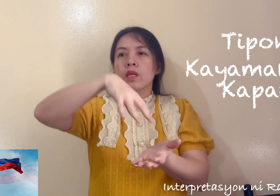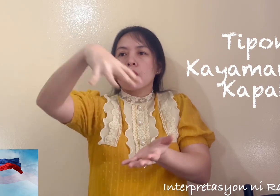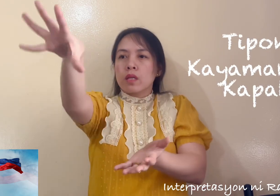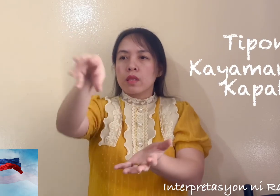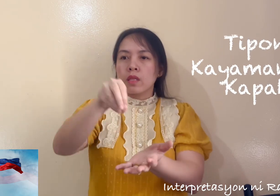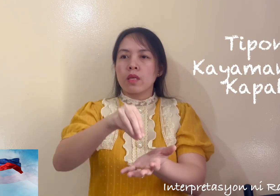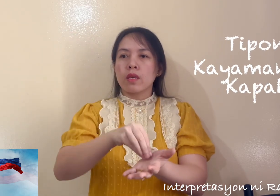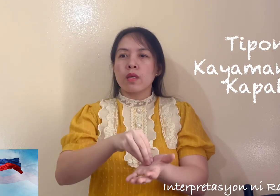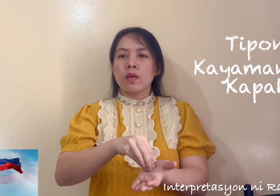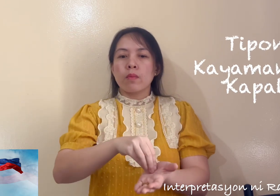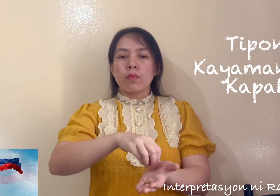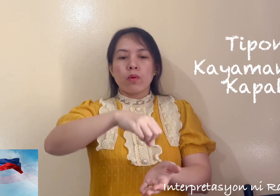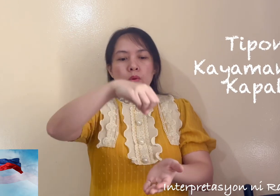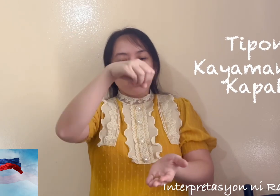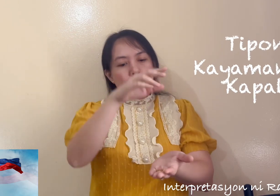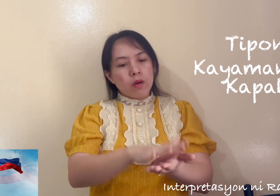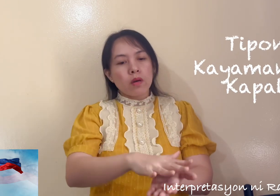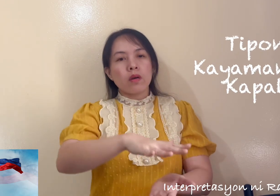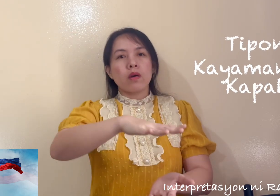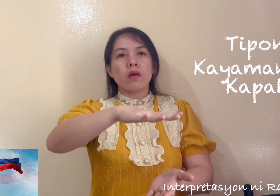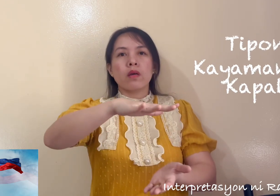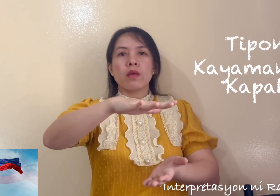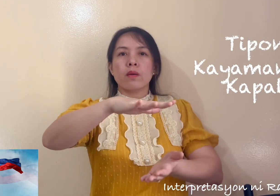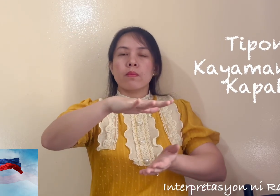wari na tipo ng